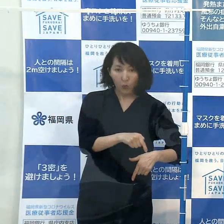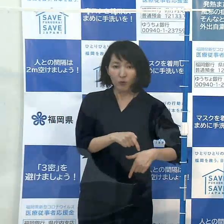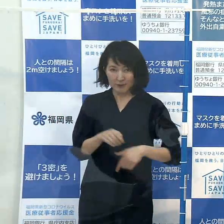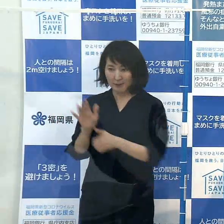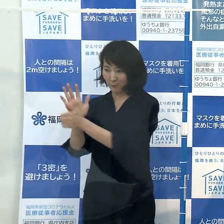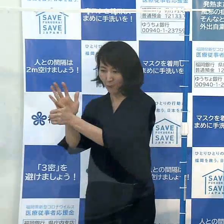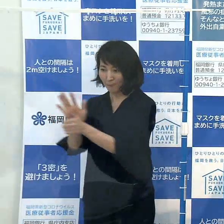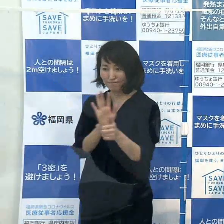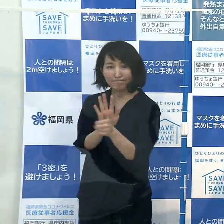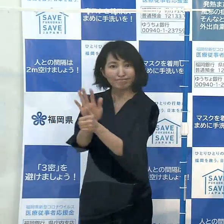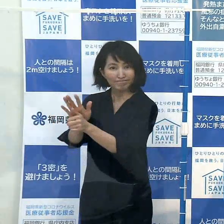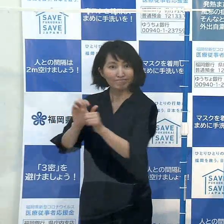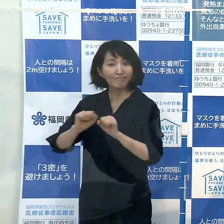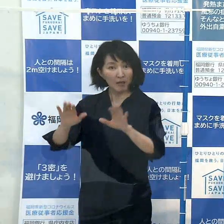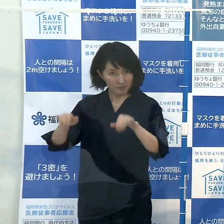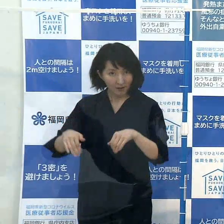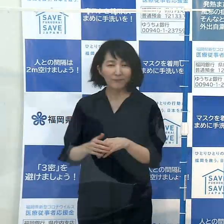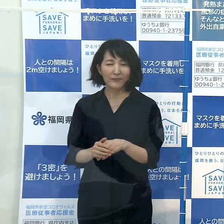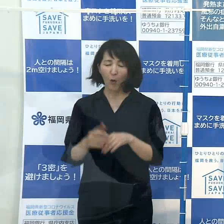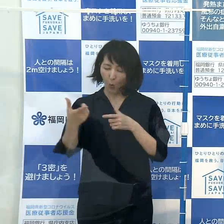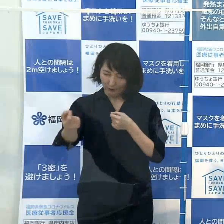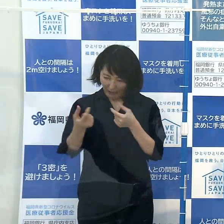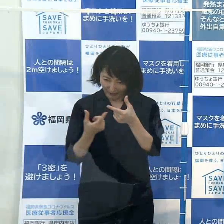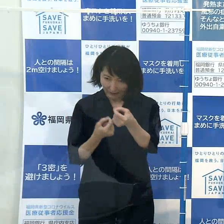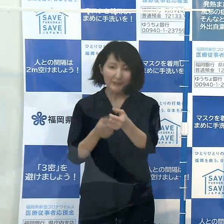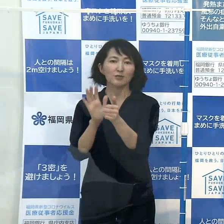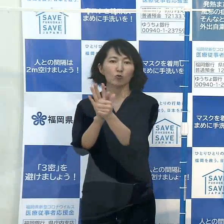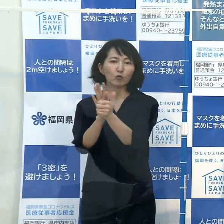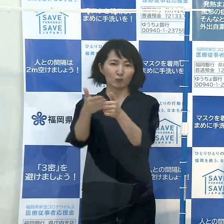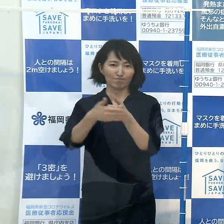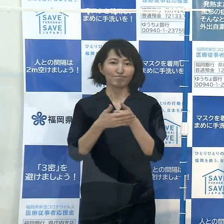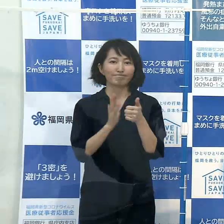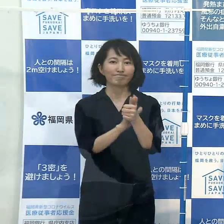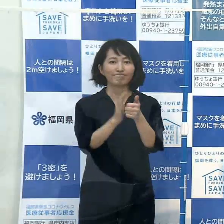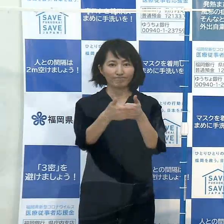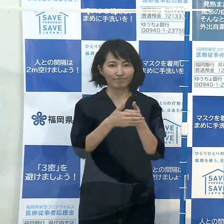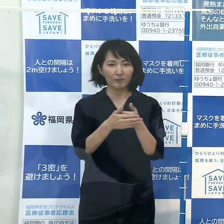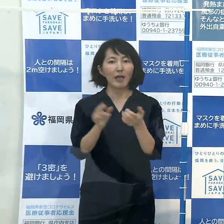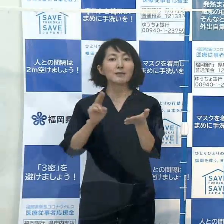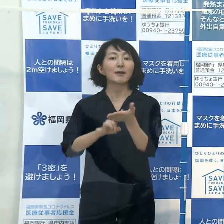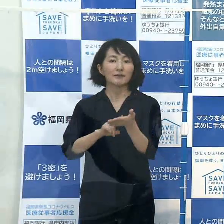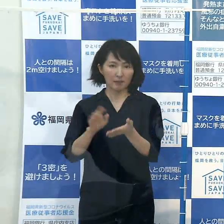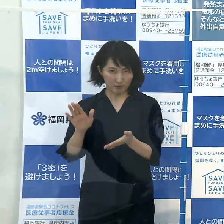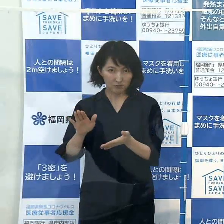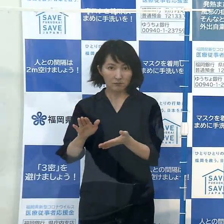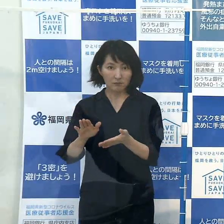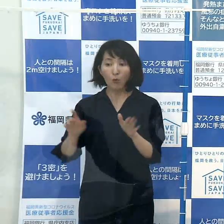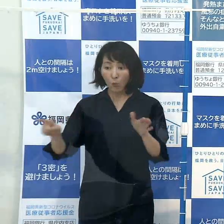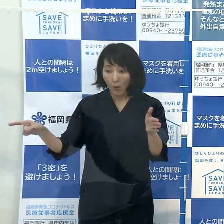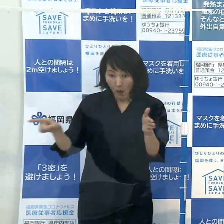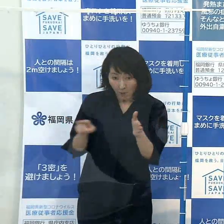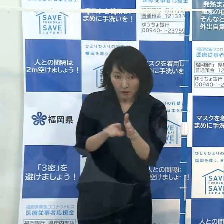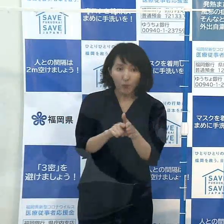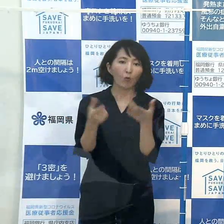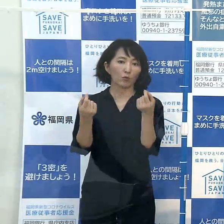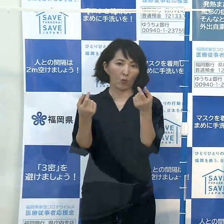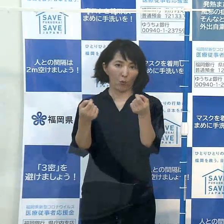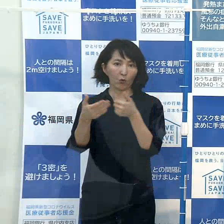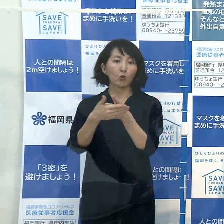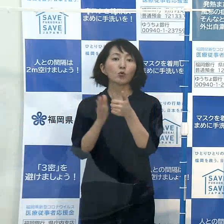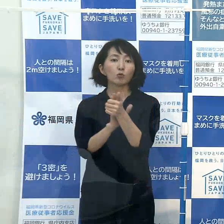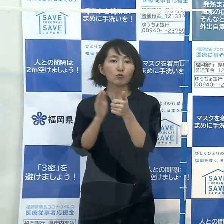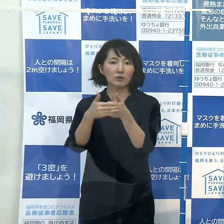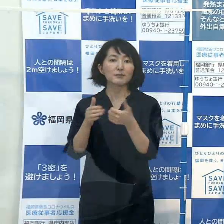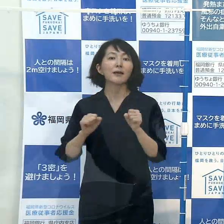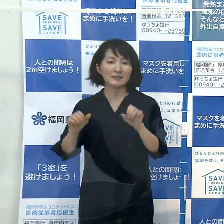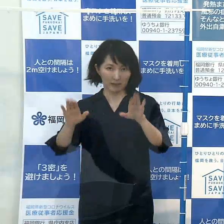たということで、相互に協力をすることになっておりますし、そういうこれまでの実績もあるわけです。やり方もみんな